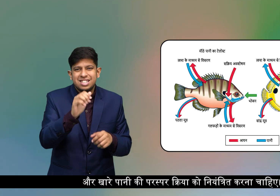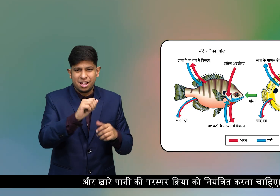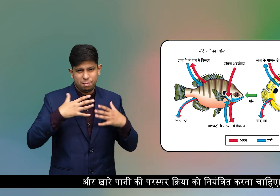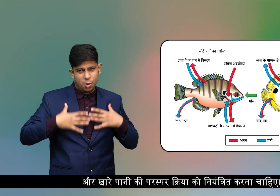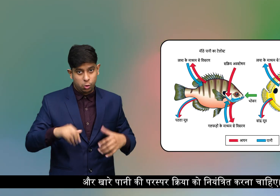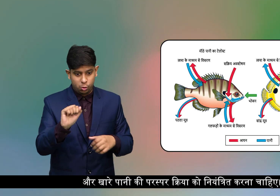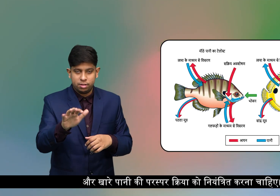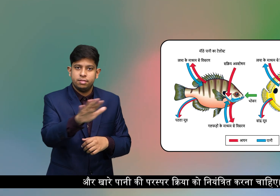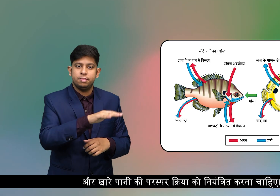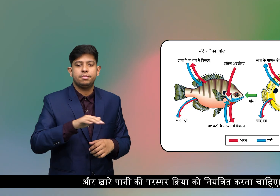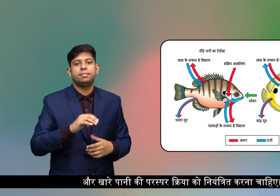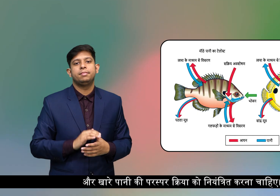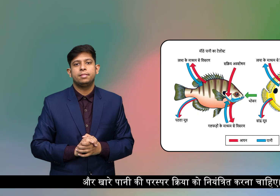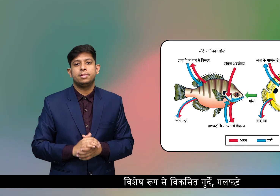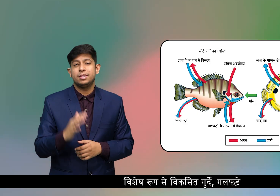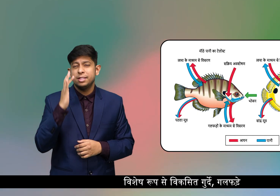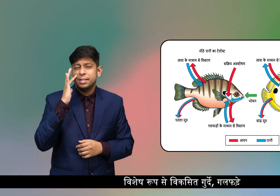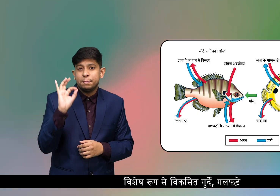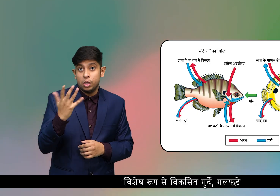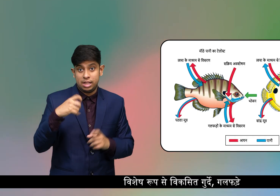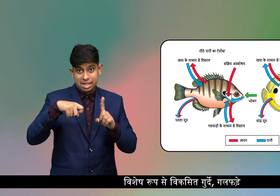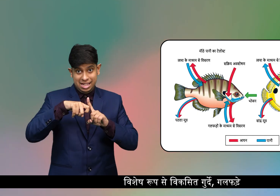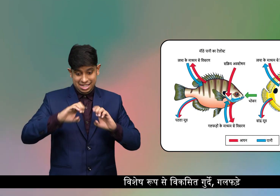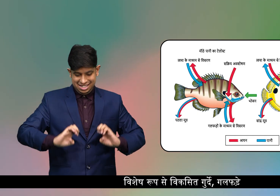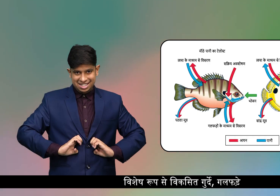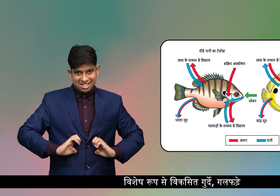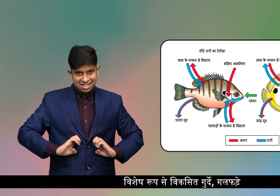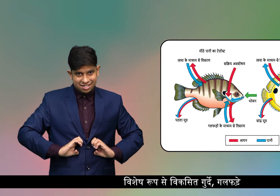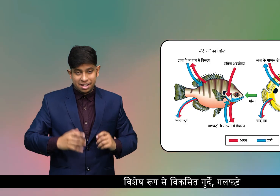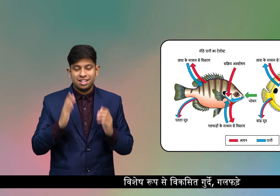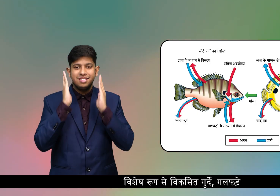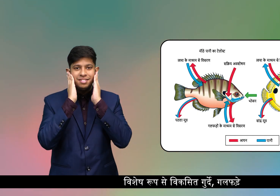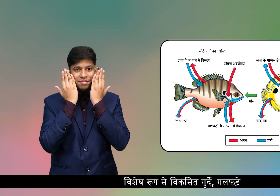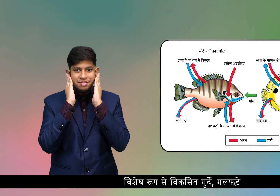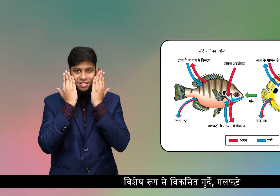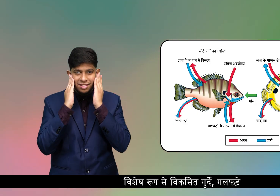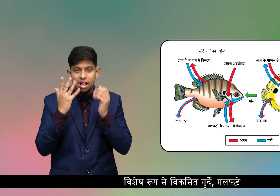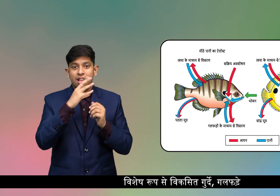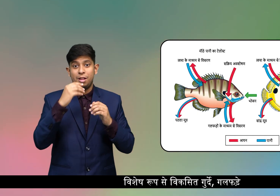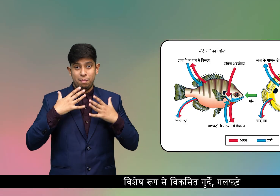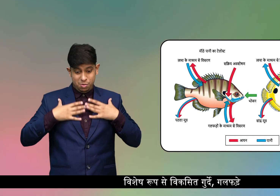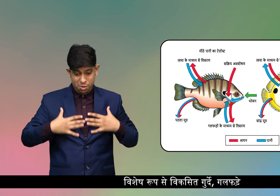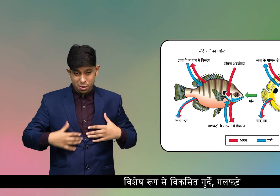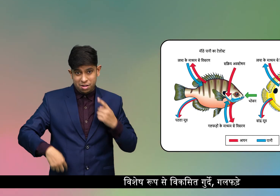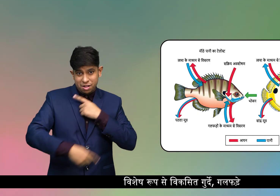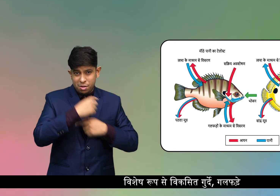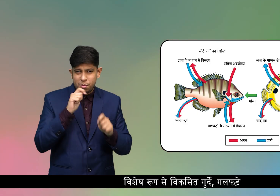करना चाहिए। दूसरा, विशेष रूप से विकसित गुर्दे, गलफड़े